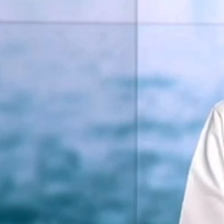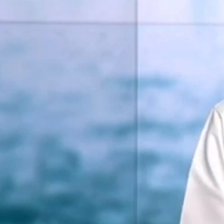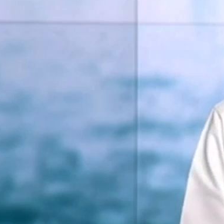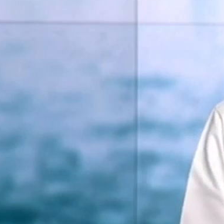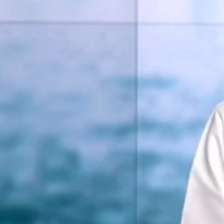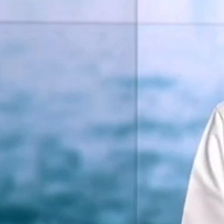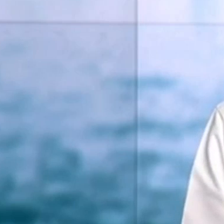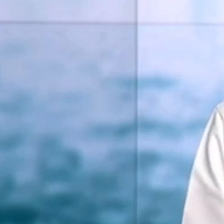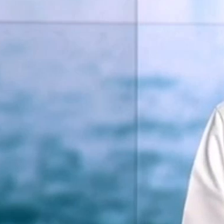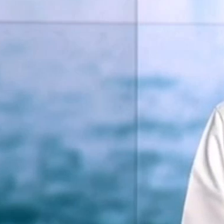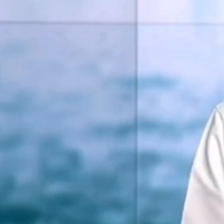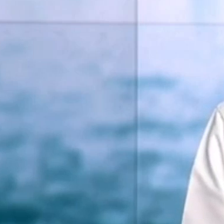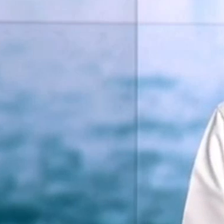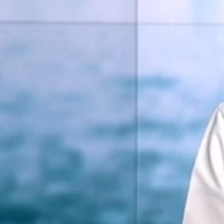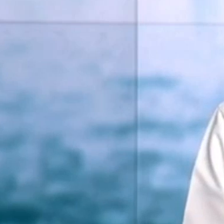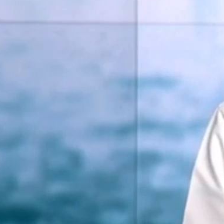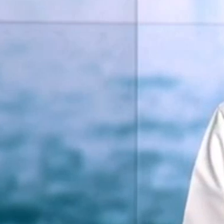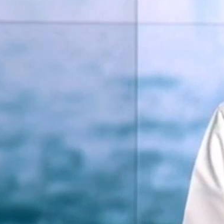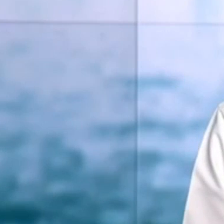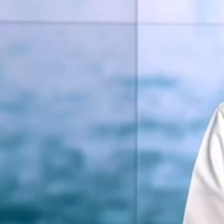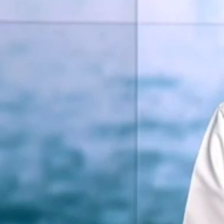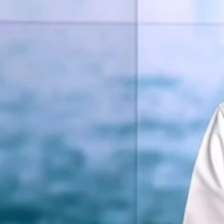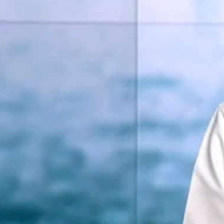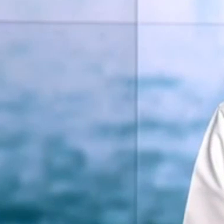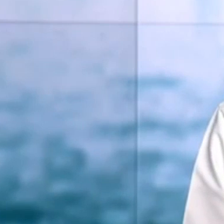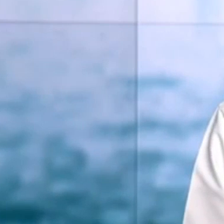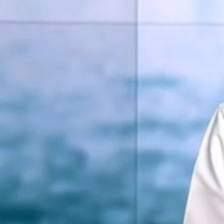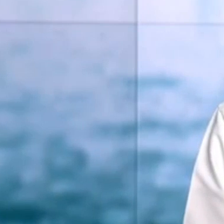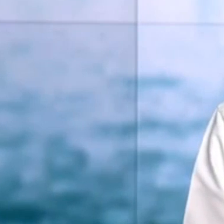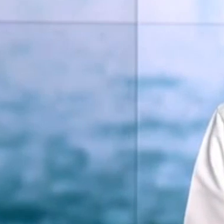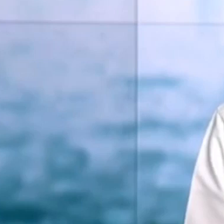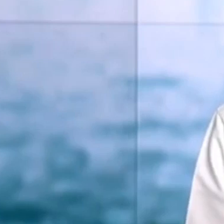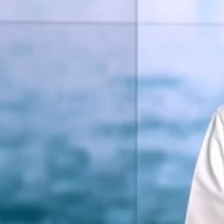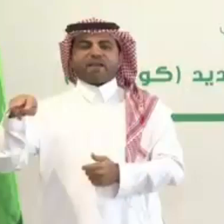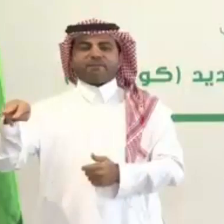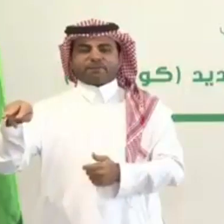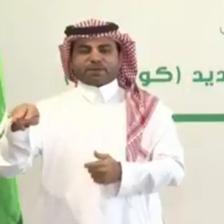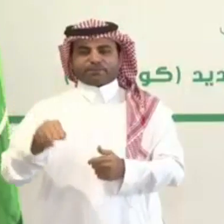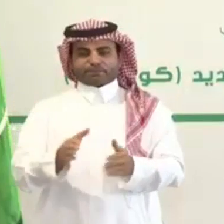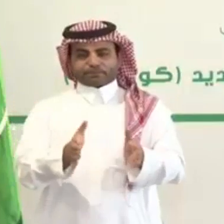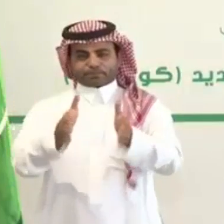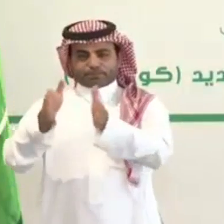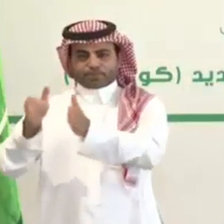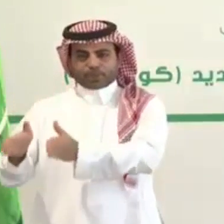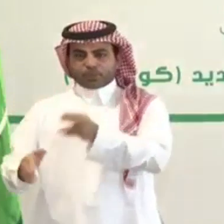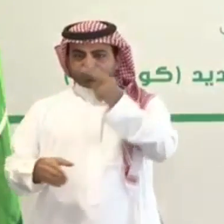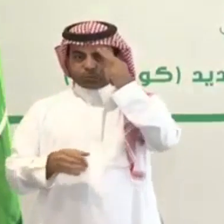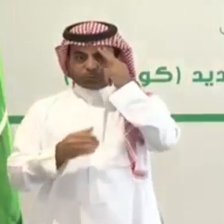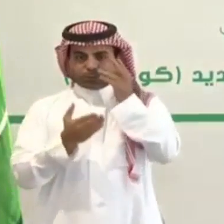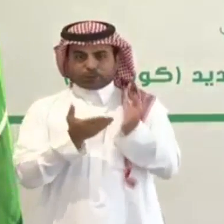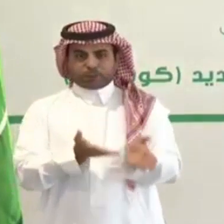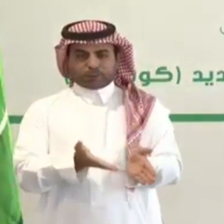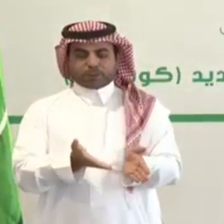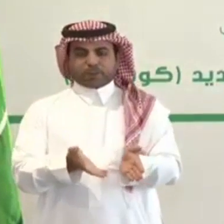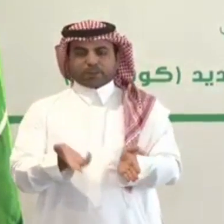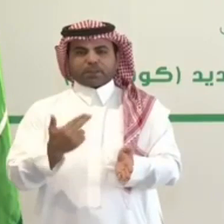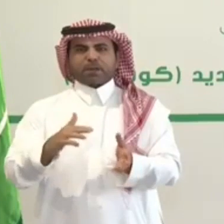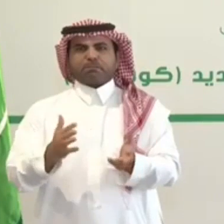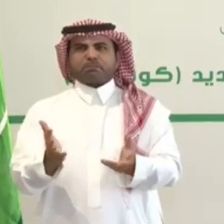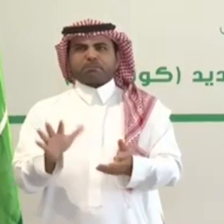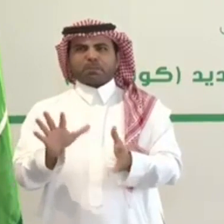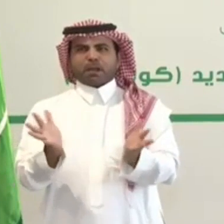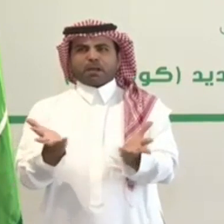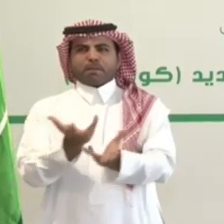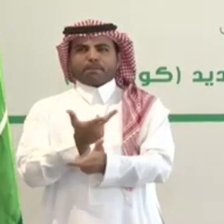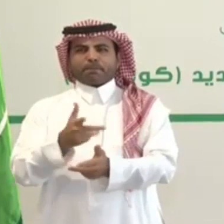تسجيل 205 حالات جديدة مصابة بالفيروس المستجد. في المملكة العربية السعودية بلغ